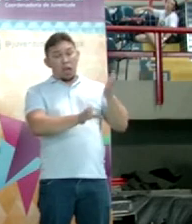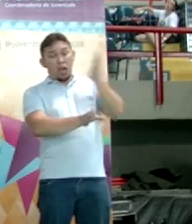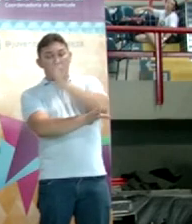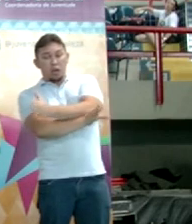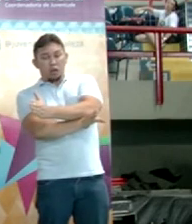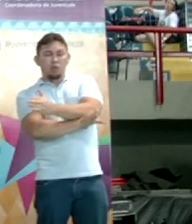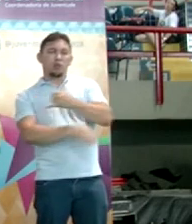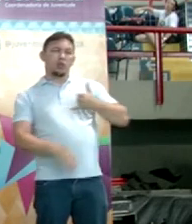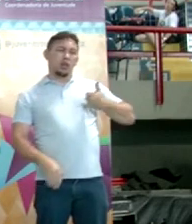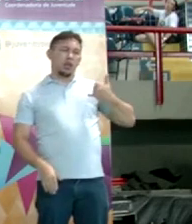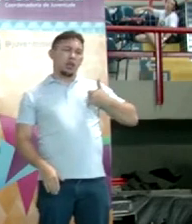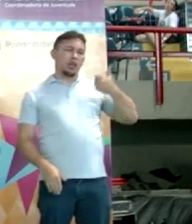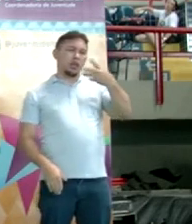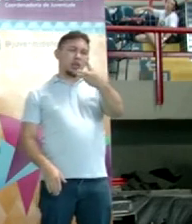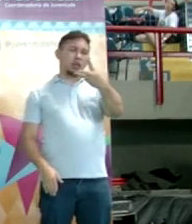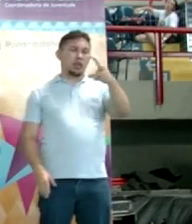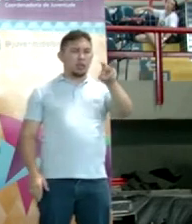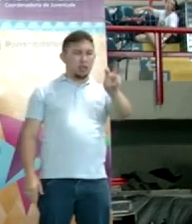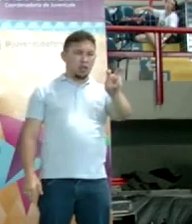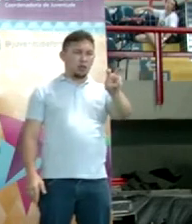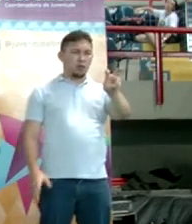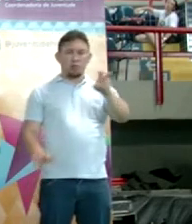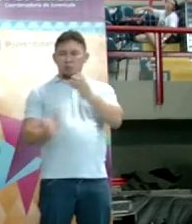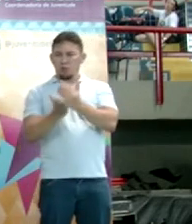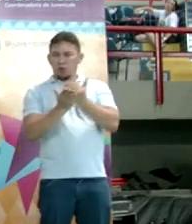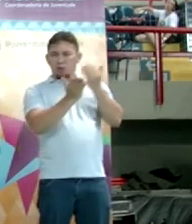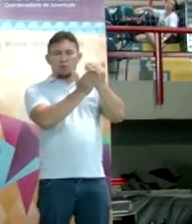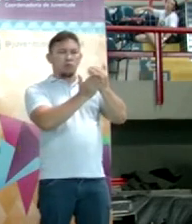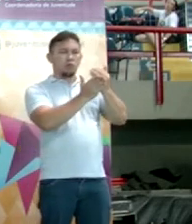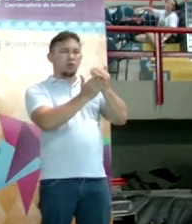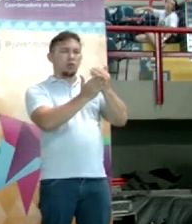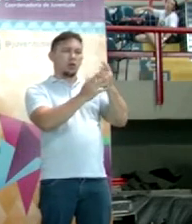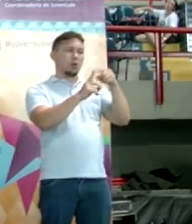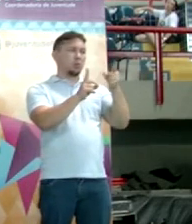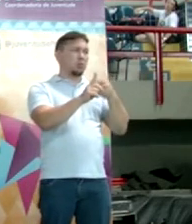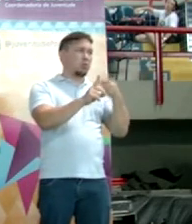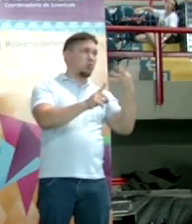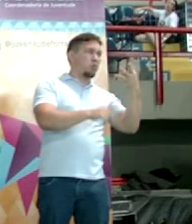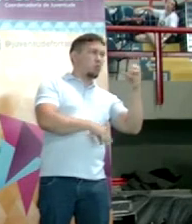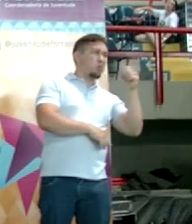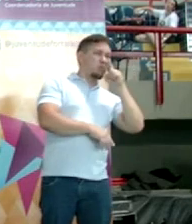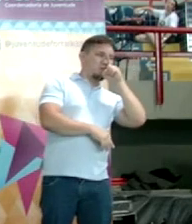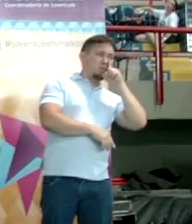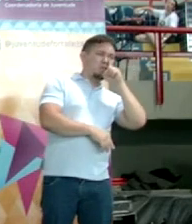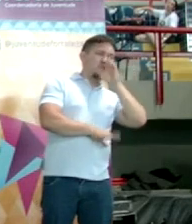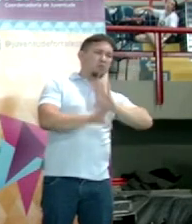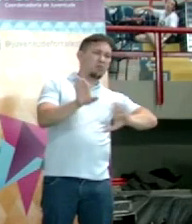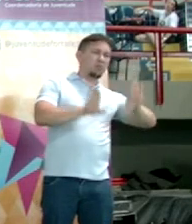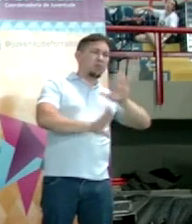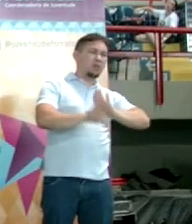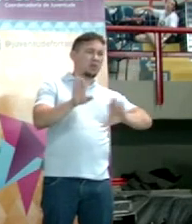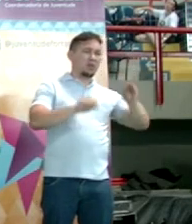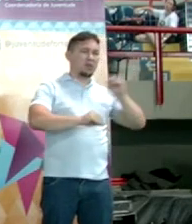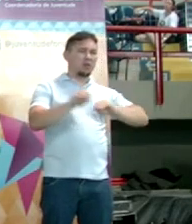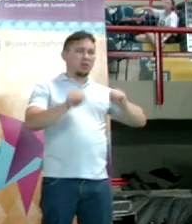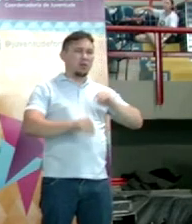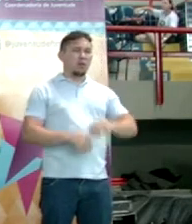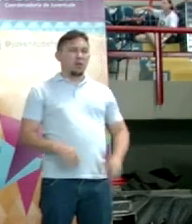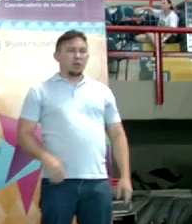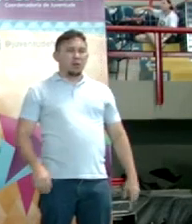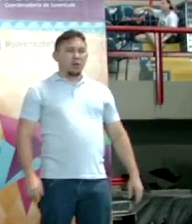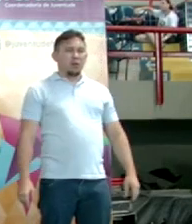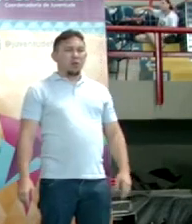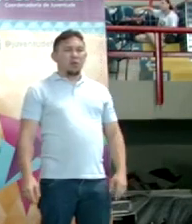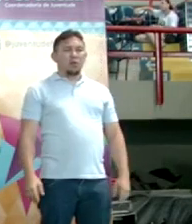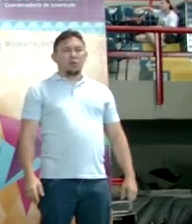era em torno de 35 anos, né, mas hoje a partir dos 40 anos já é uma gravidez que inspira mais cuidados. Tá ok? Vou